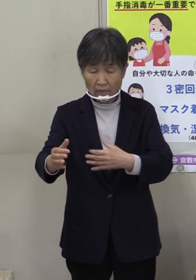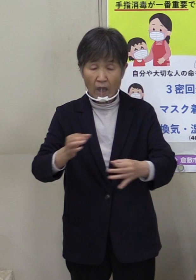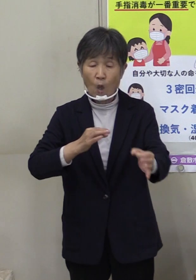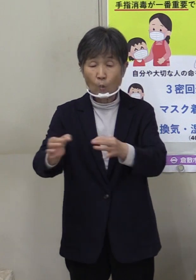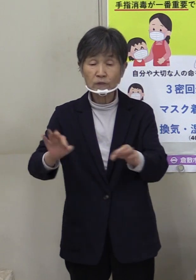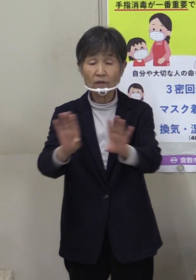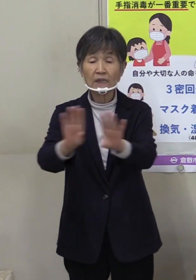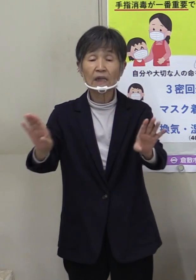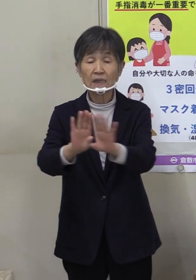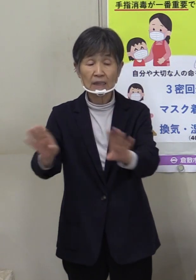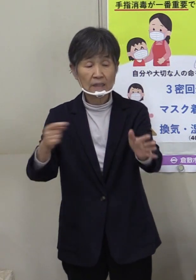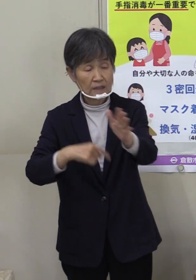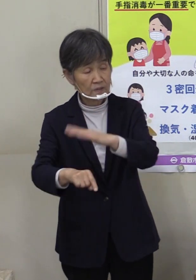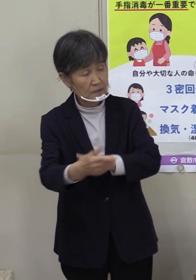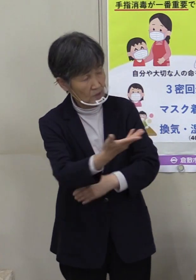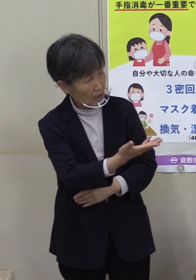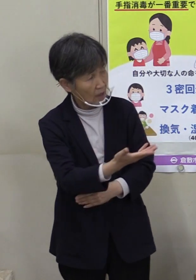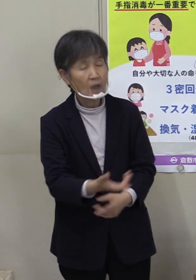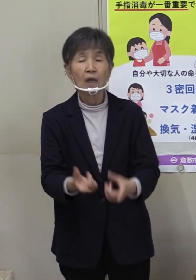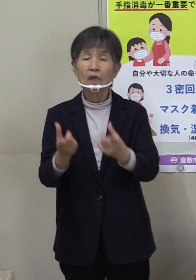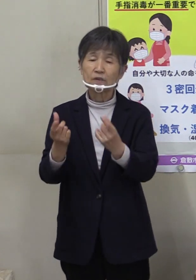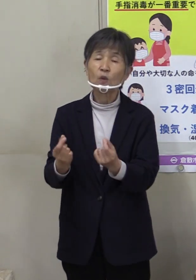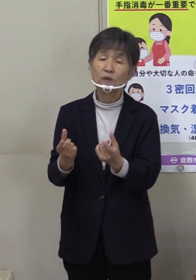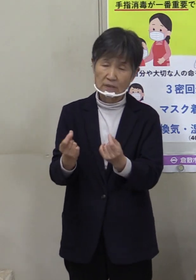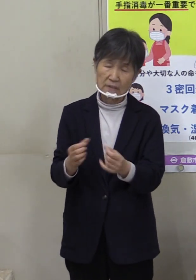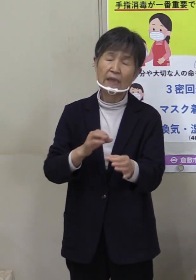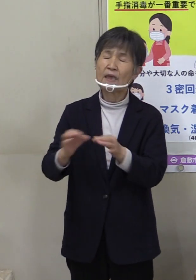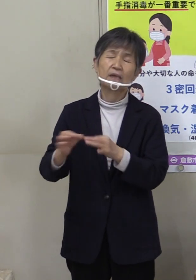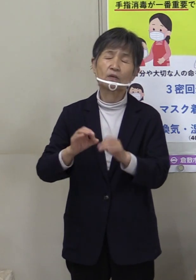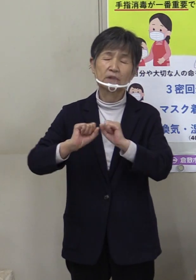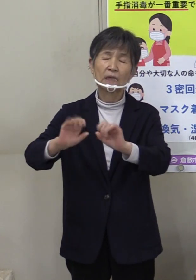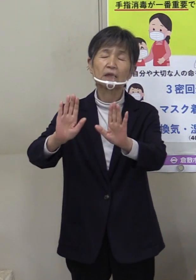ですか。 少しの間は営業していたの